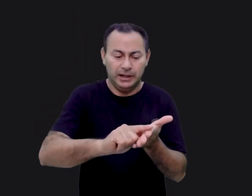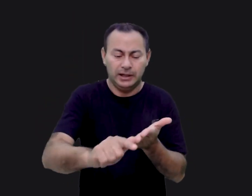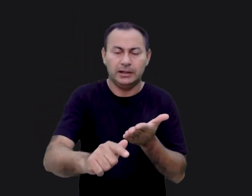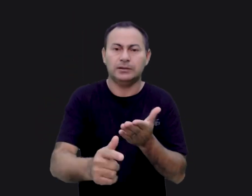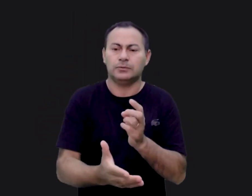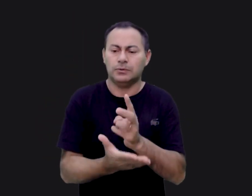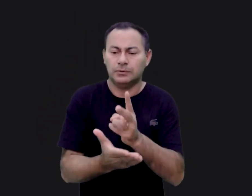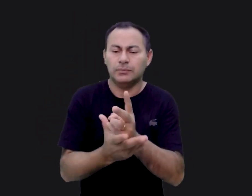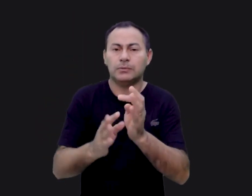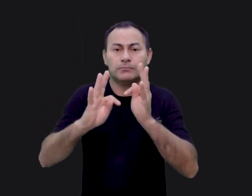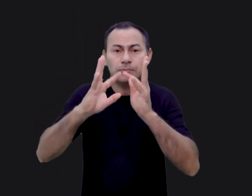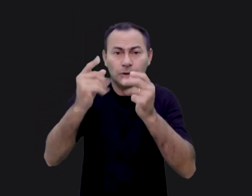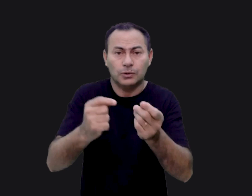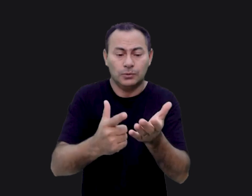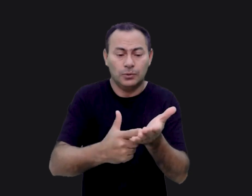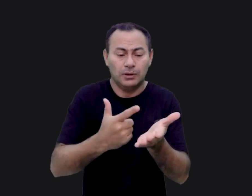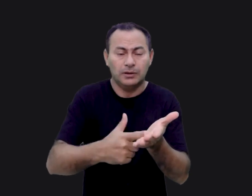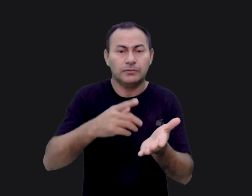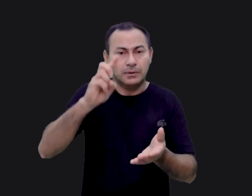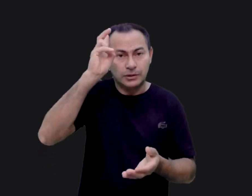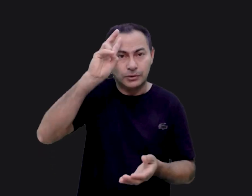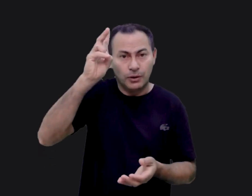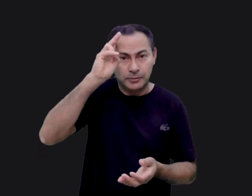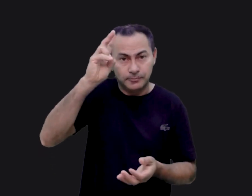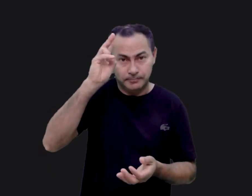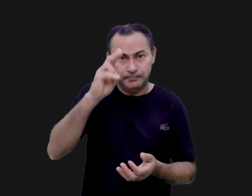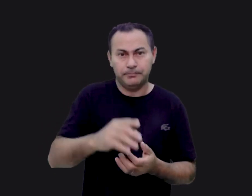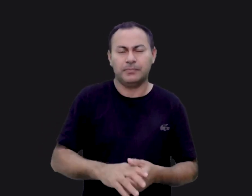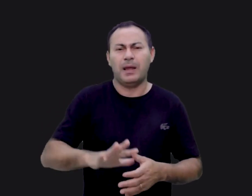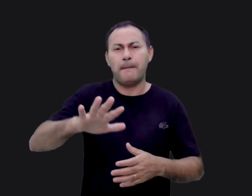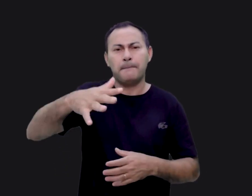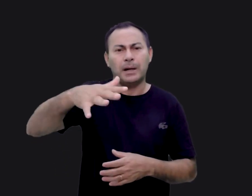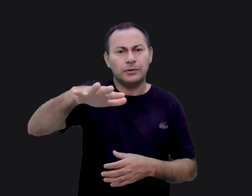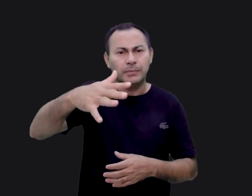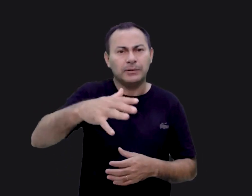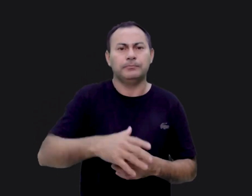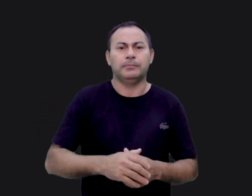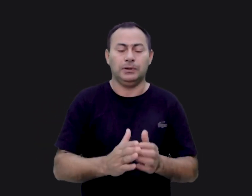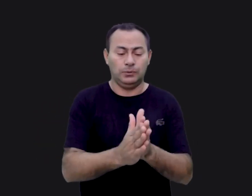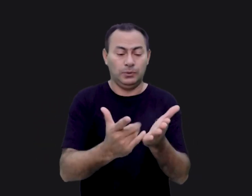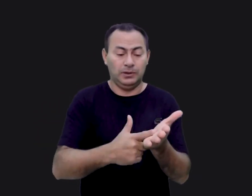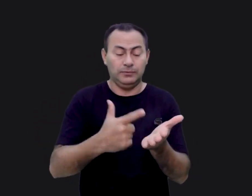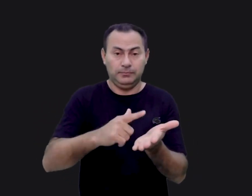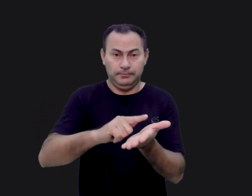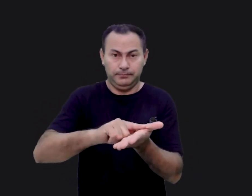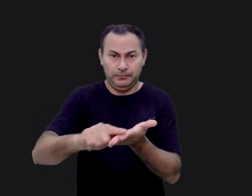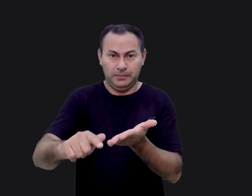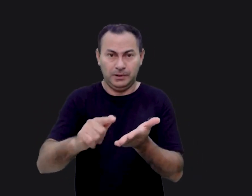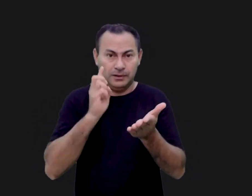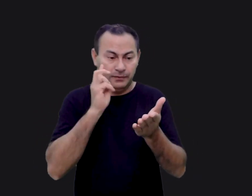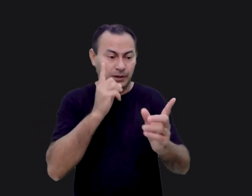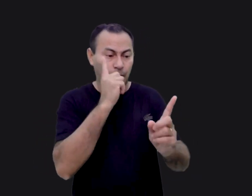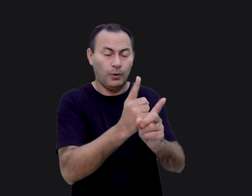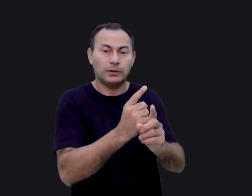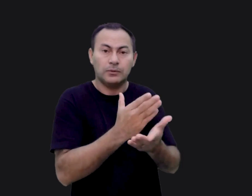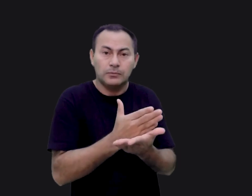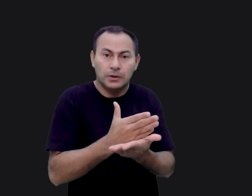Gênesis e continua por todos os livros históricos. É mais ou menos assim. No livro de Gênesis você encontra a origem